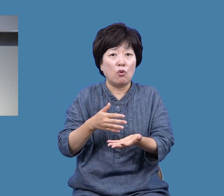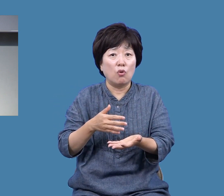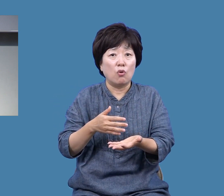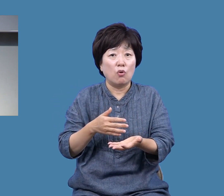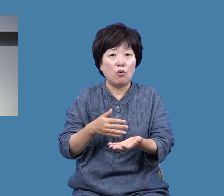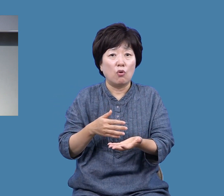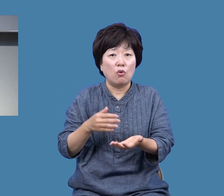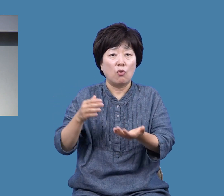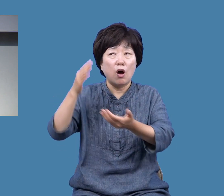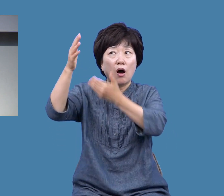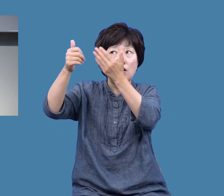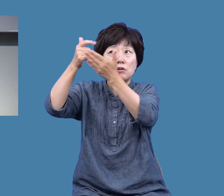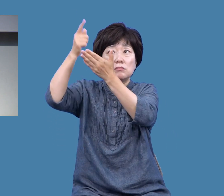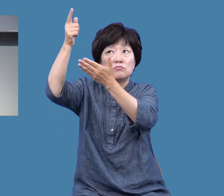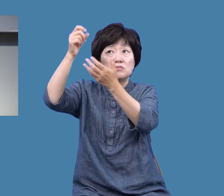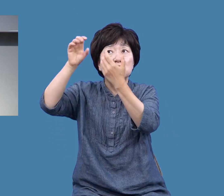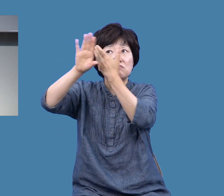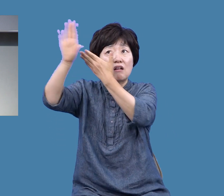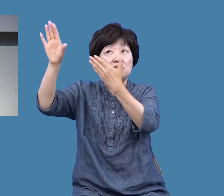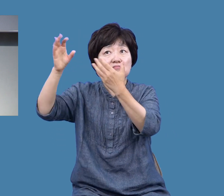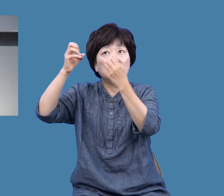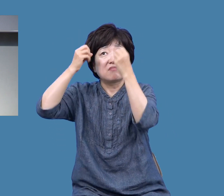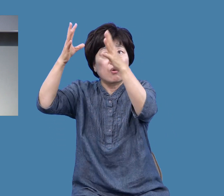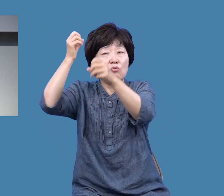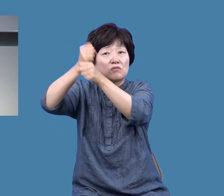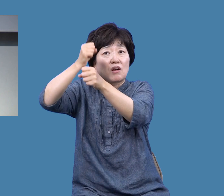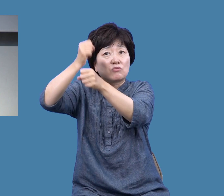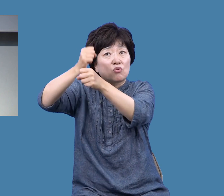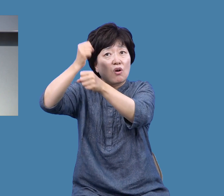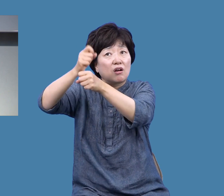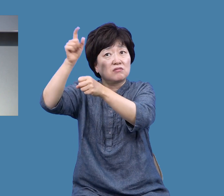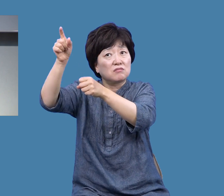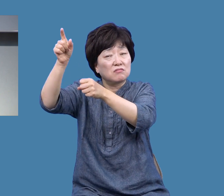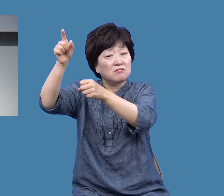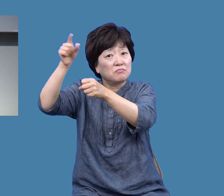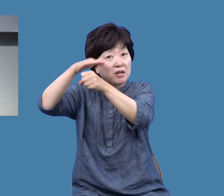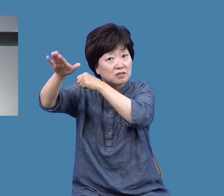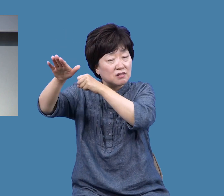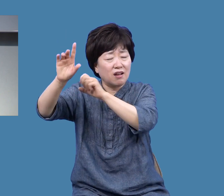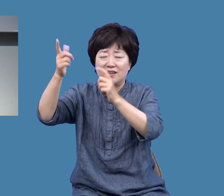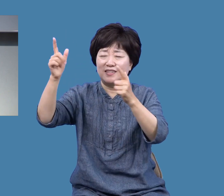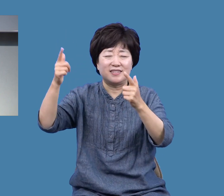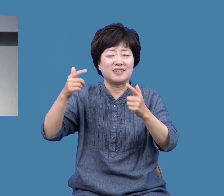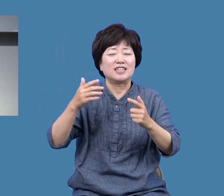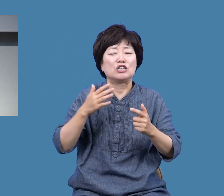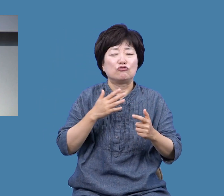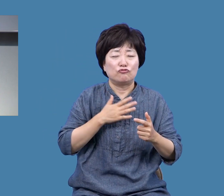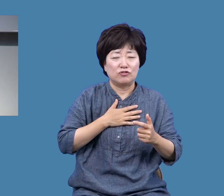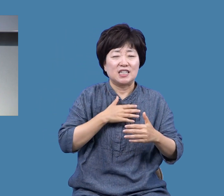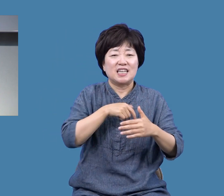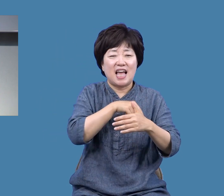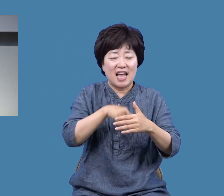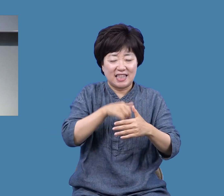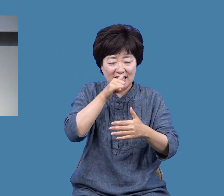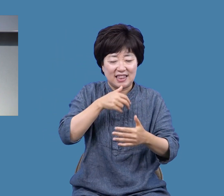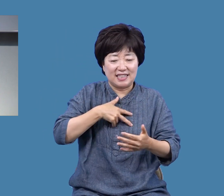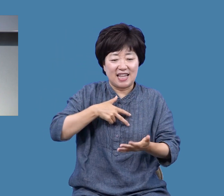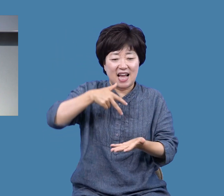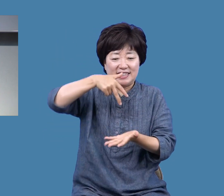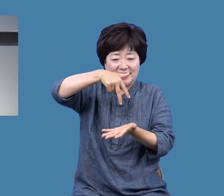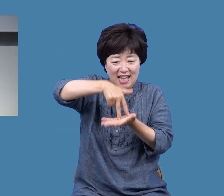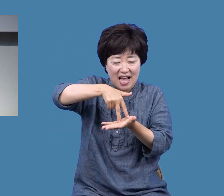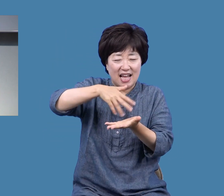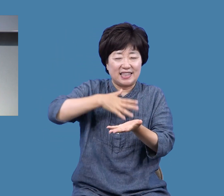걸 창조하신 거지 나는 없어져 버린 거잖아요. 그렇게 하시는 게 아니라는 거예요. 그래서 우리 안에 있는 우리의